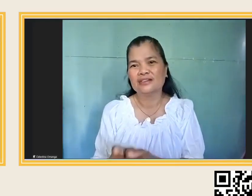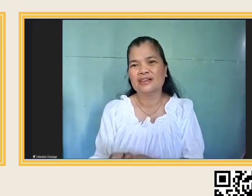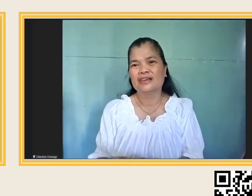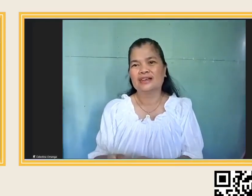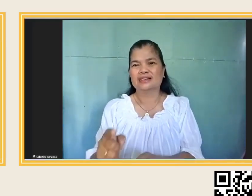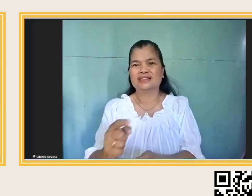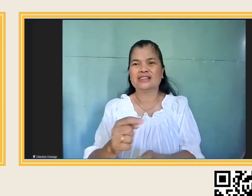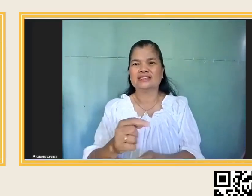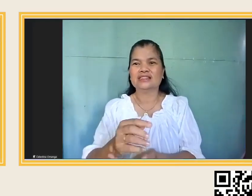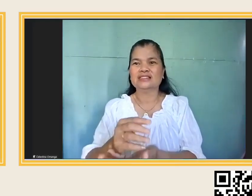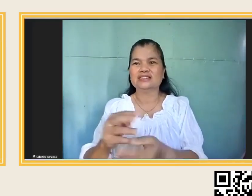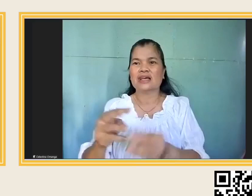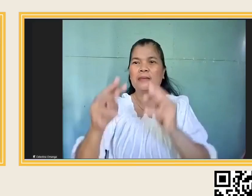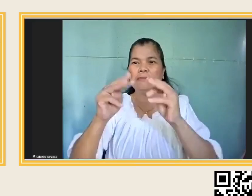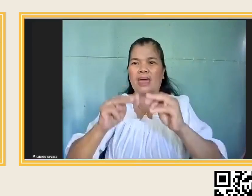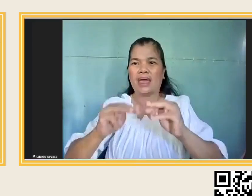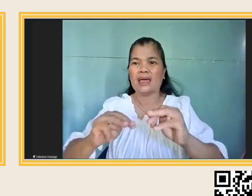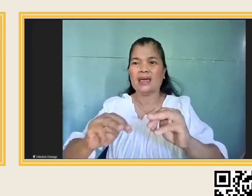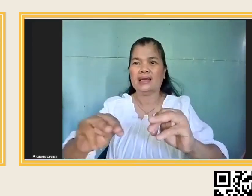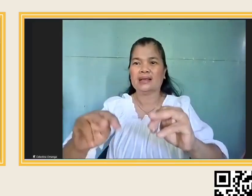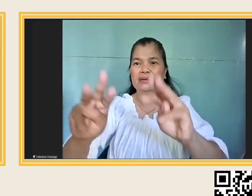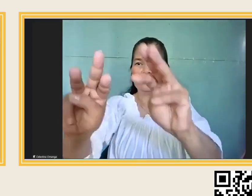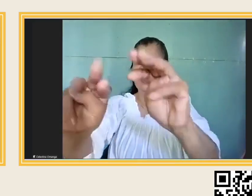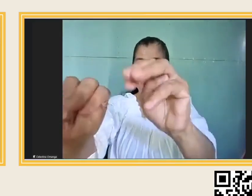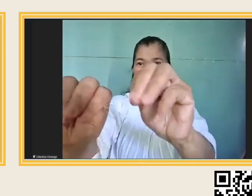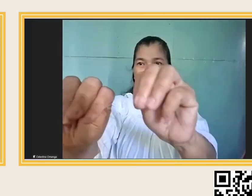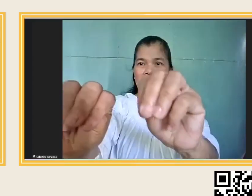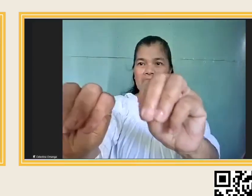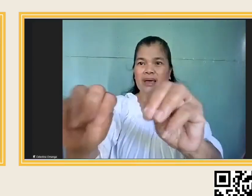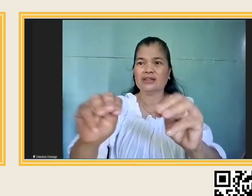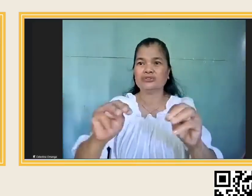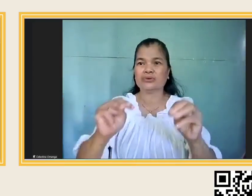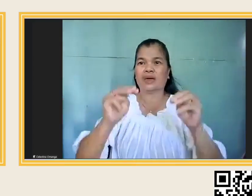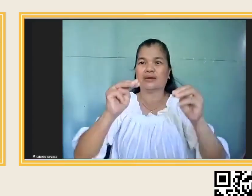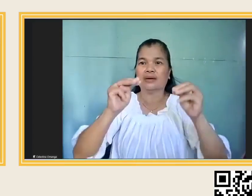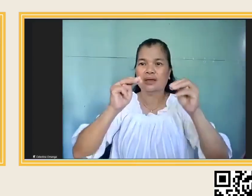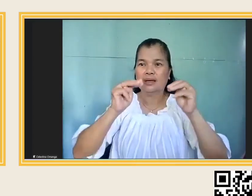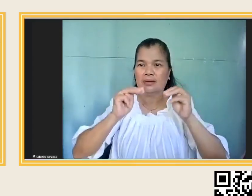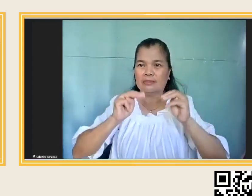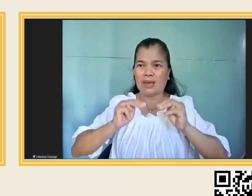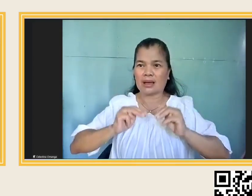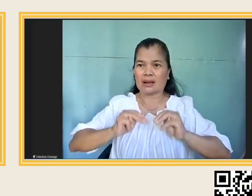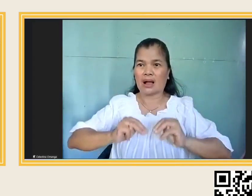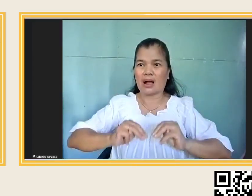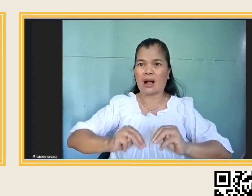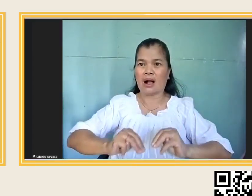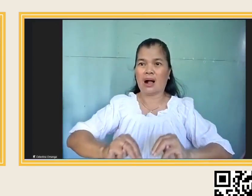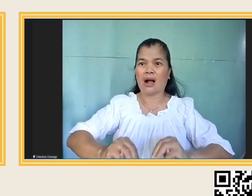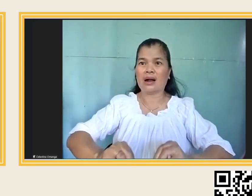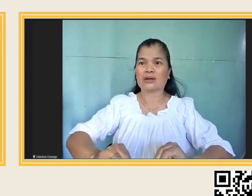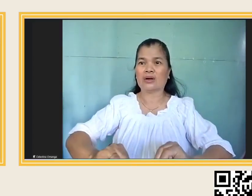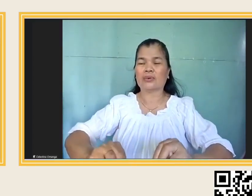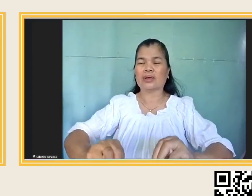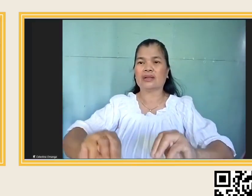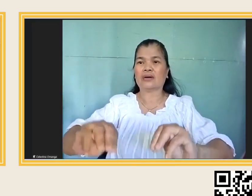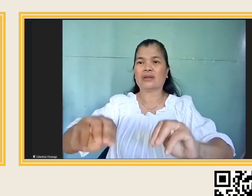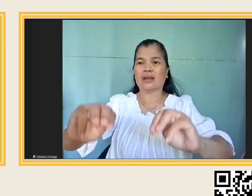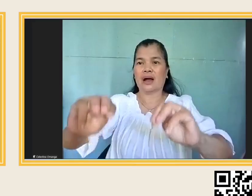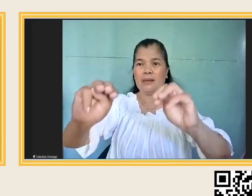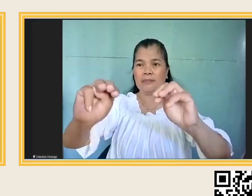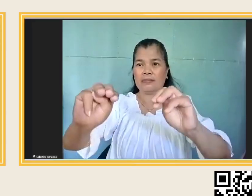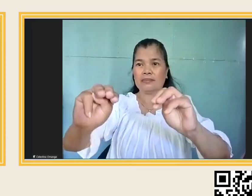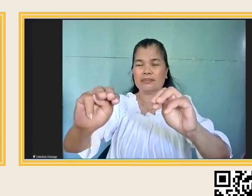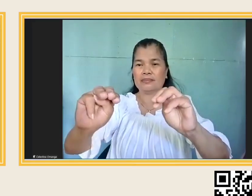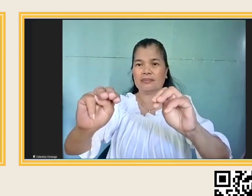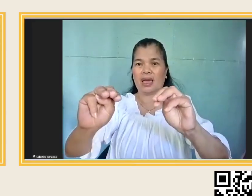next sentence, may, yung letter M, hands together, make an arc going down